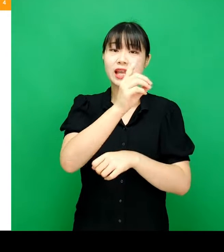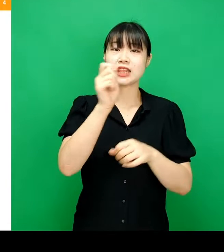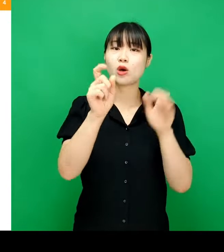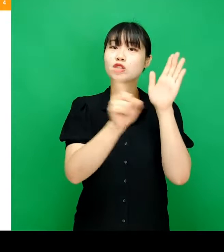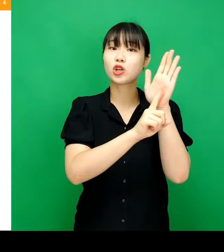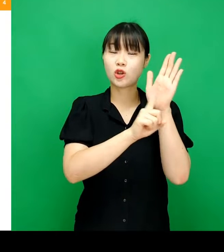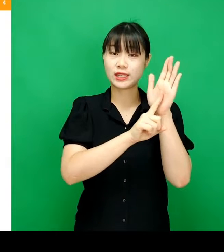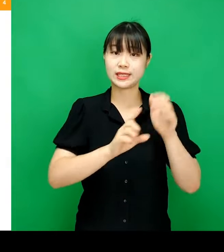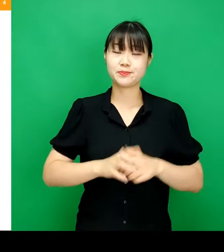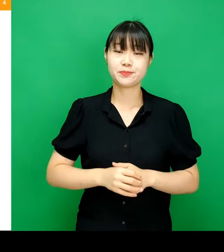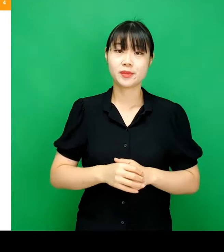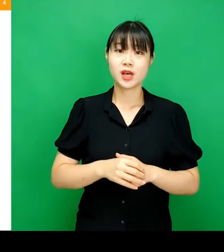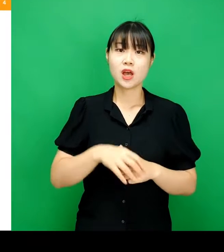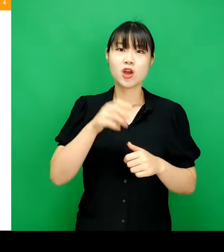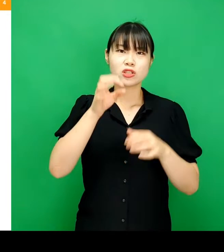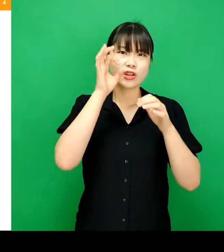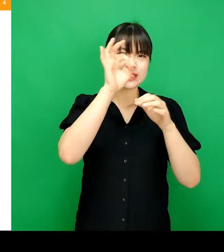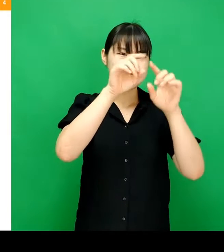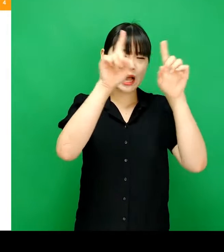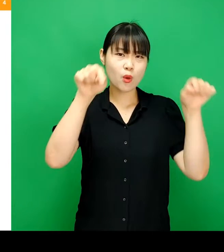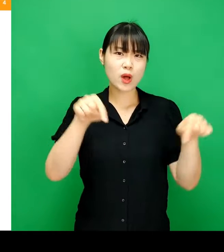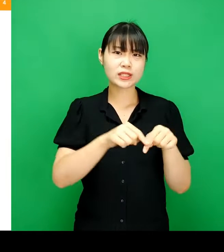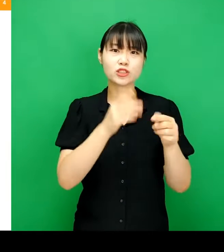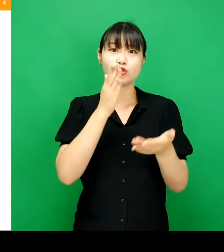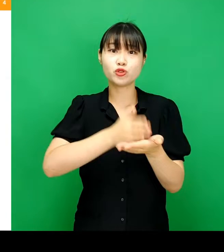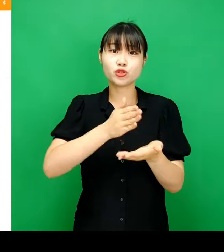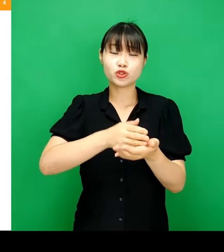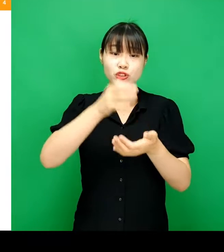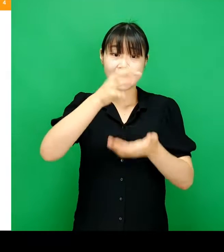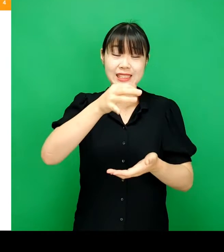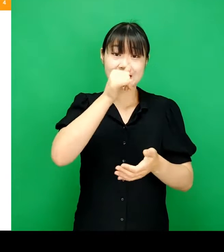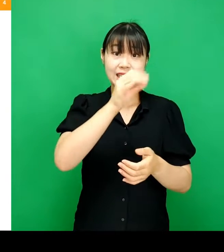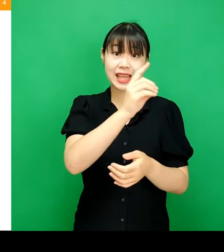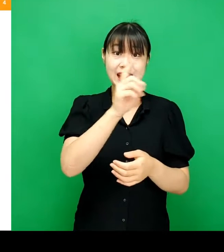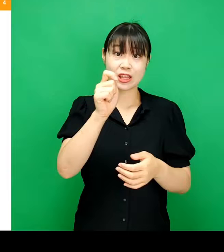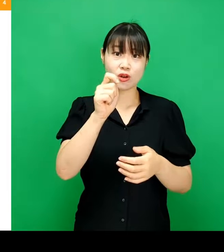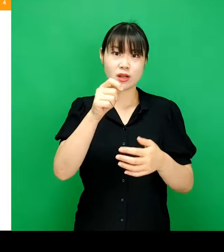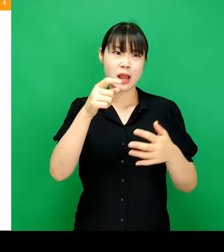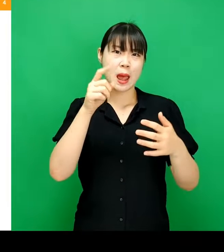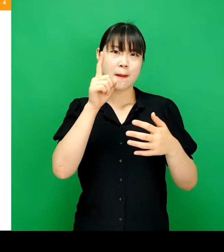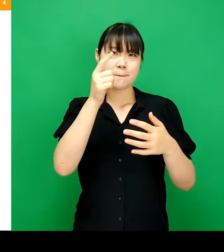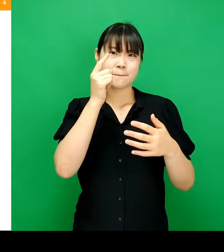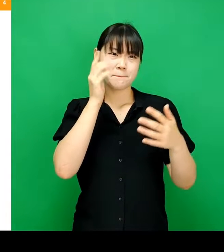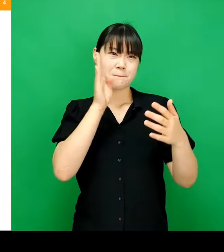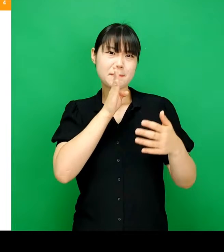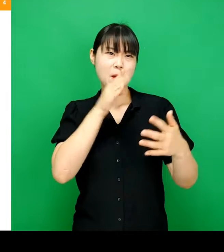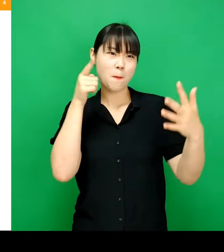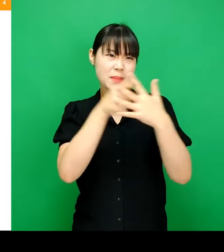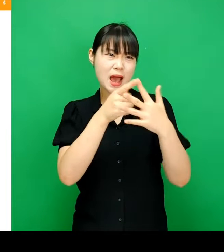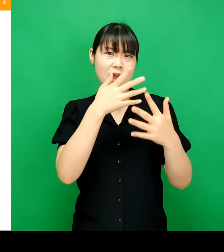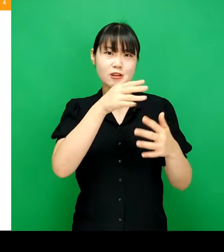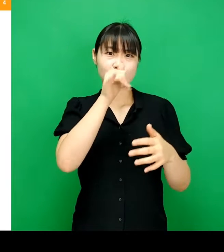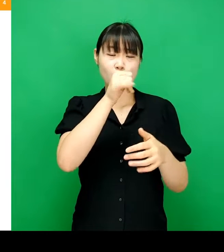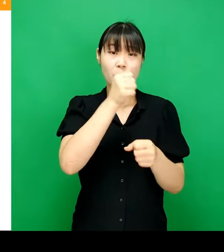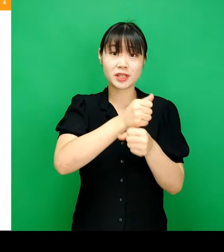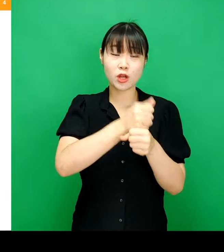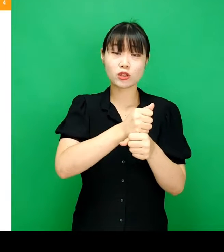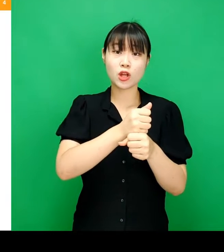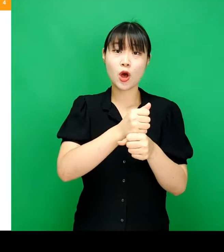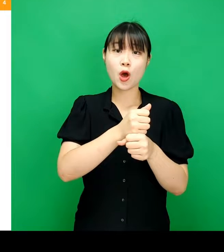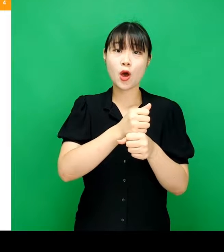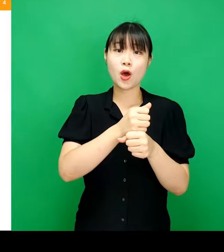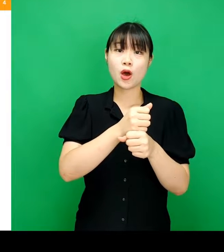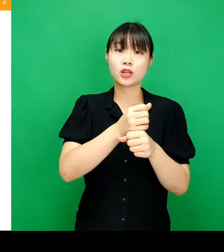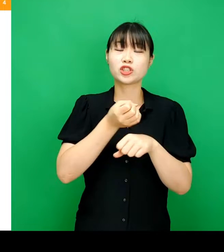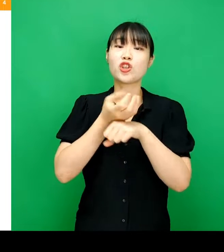데이터 저널리즘인데요. 여기서 시각화는 뉴스 가치가 있는 데이터를 직관적으로 이해할 수 있도록